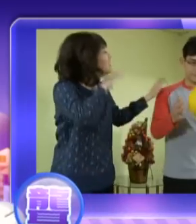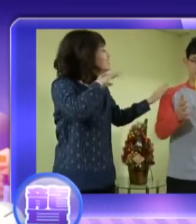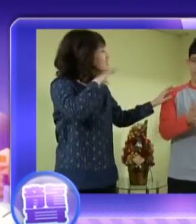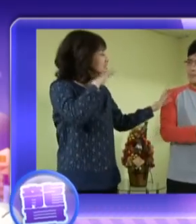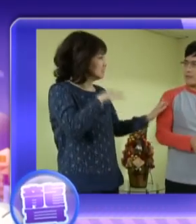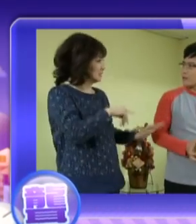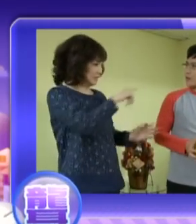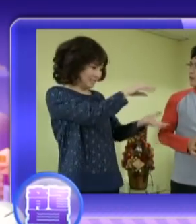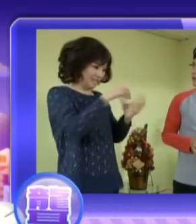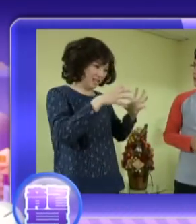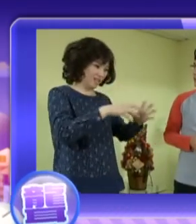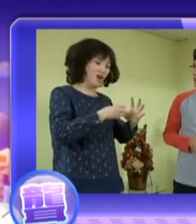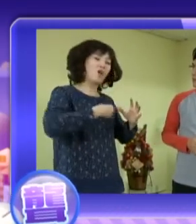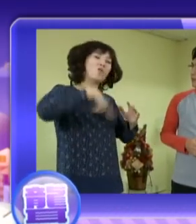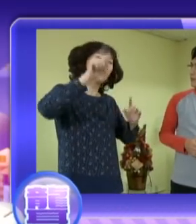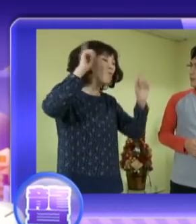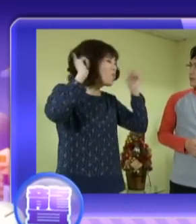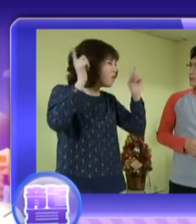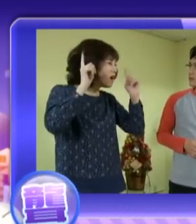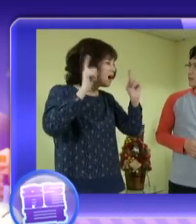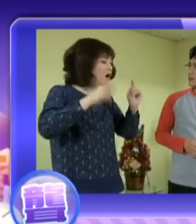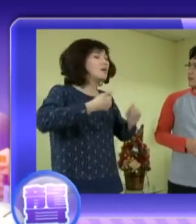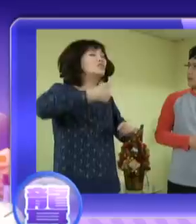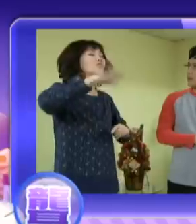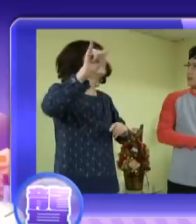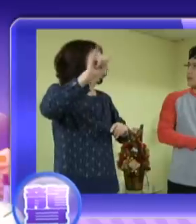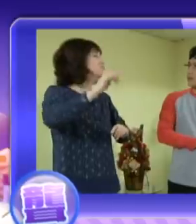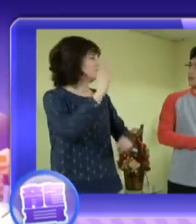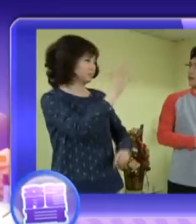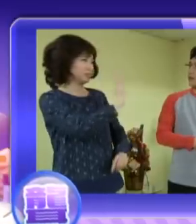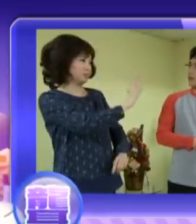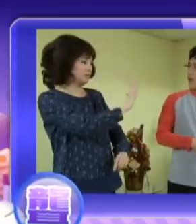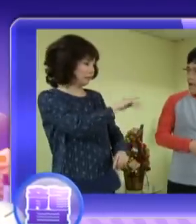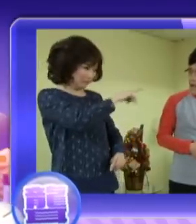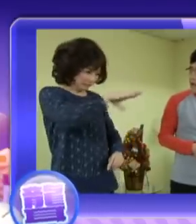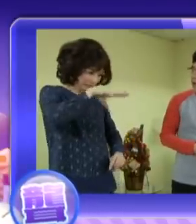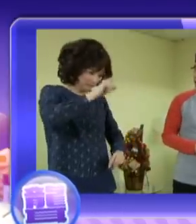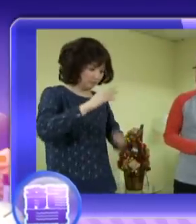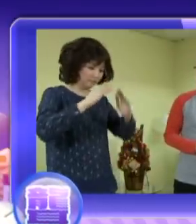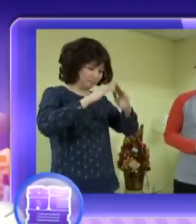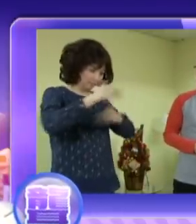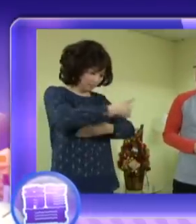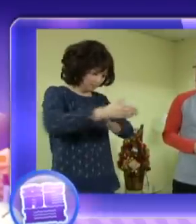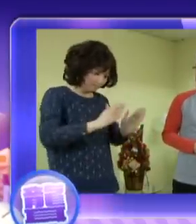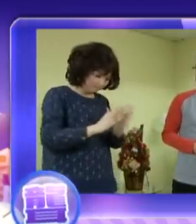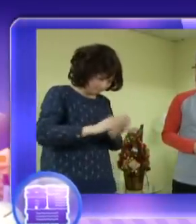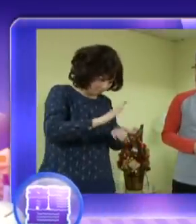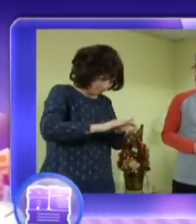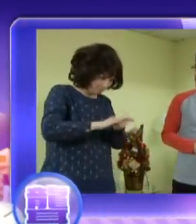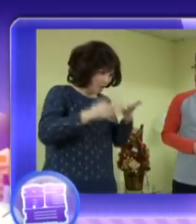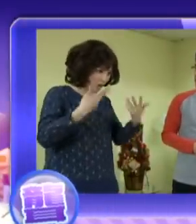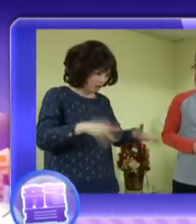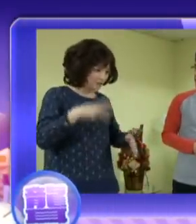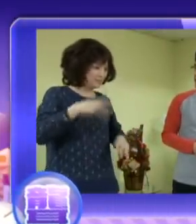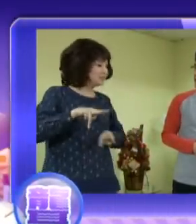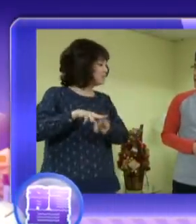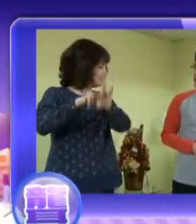哎，等一下，你又要出去打球哦，哈，不准去哦，先去把你的房间整理好，再出